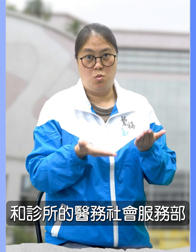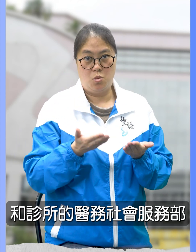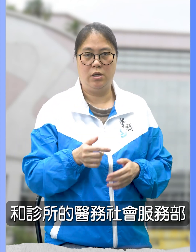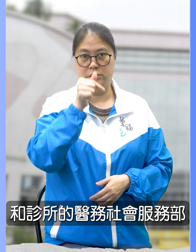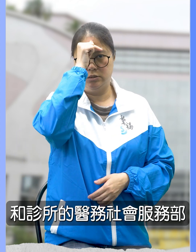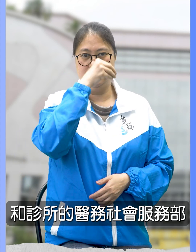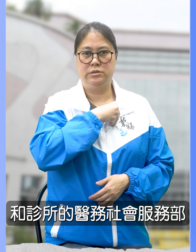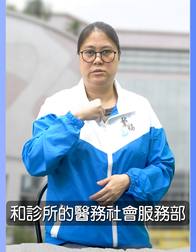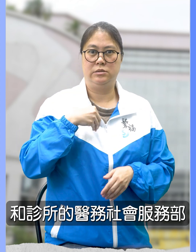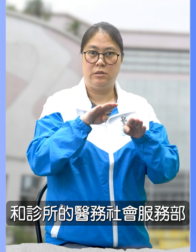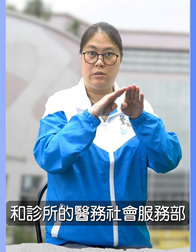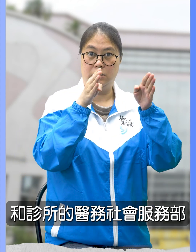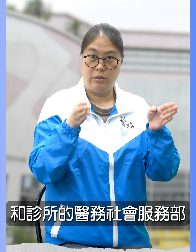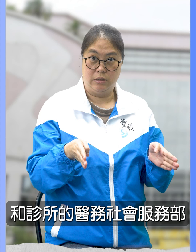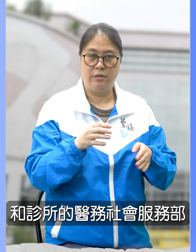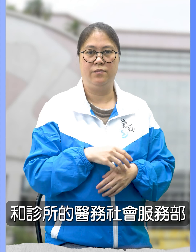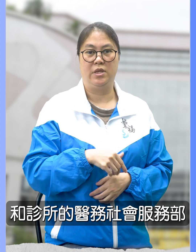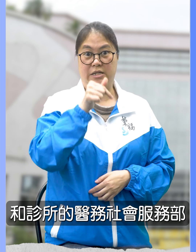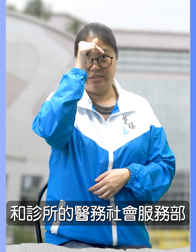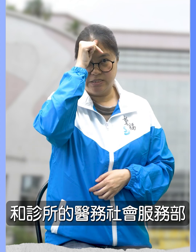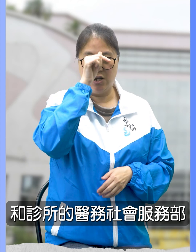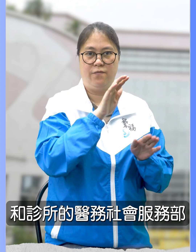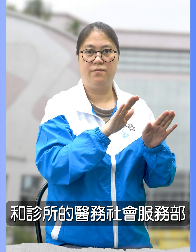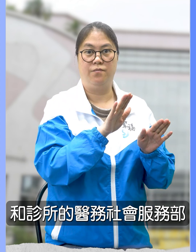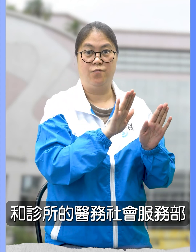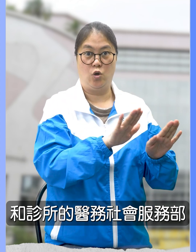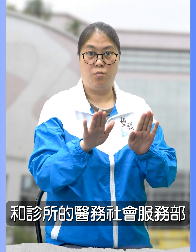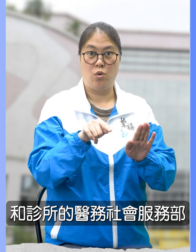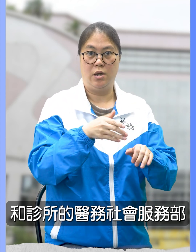同診所嘅醫務社會服務部、